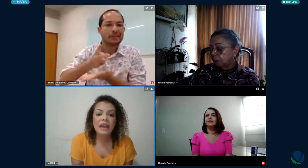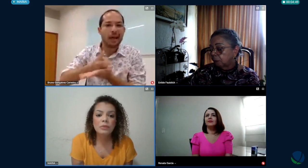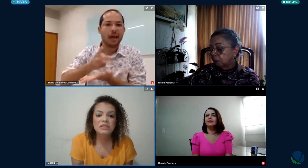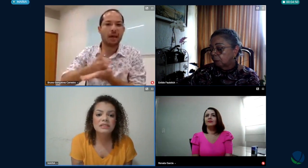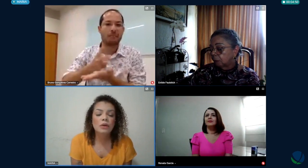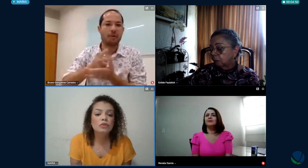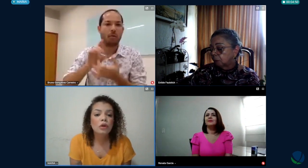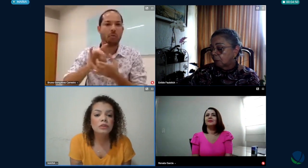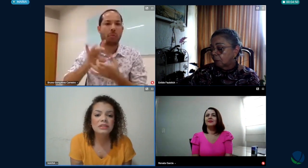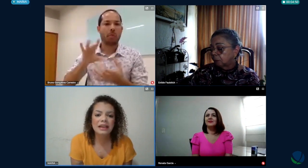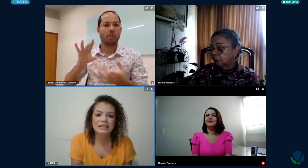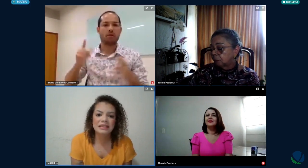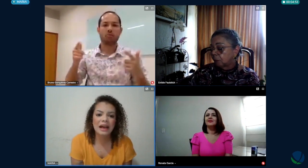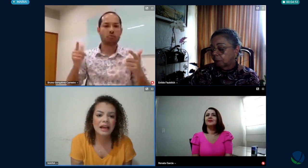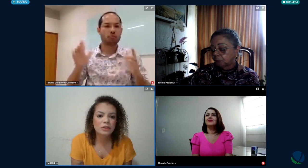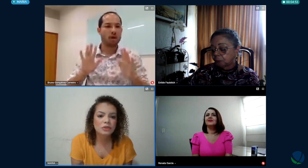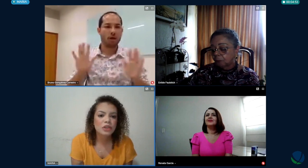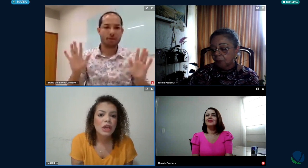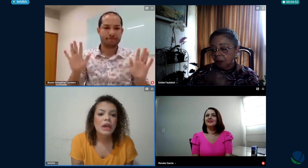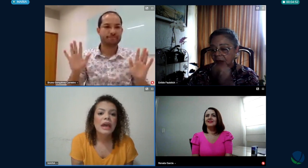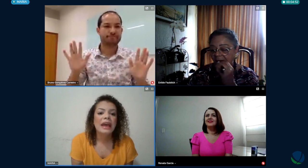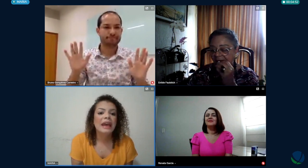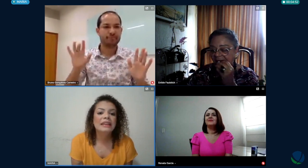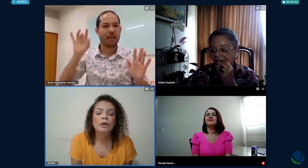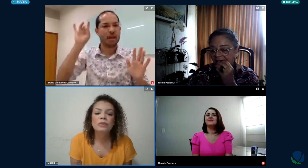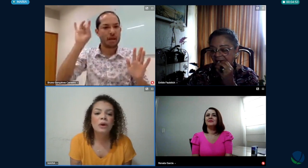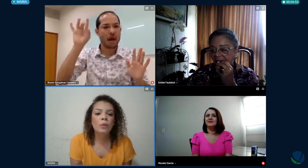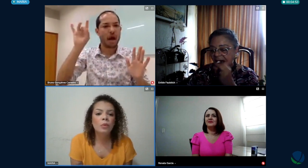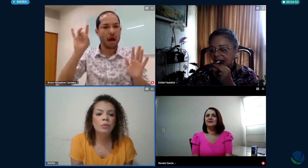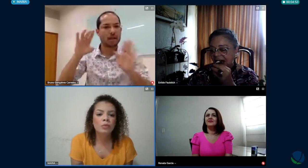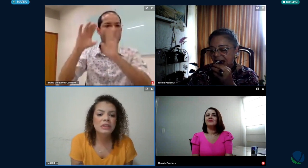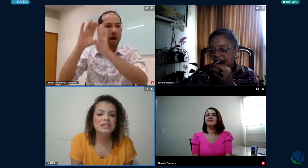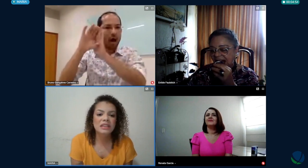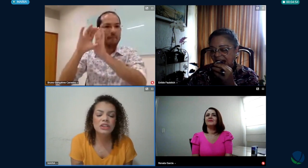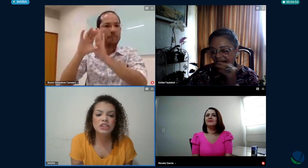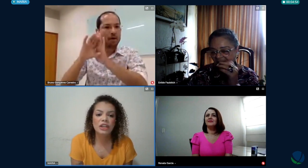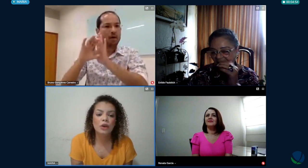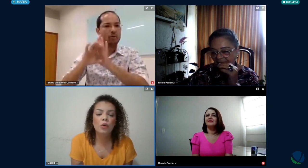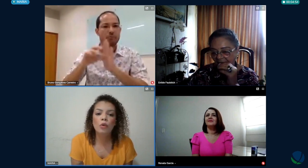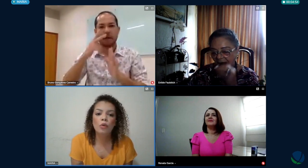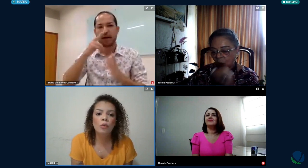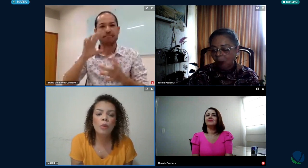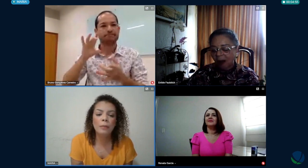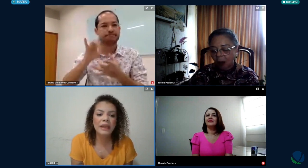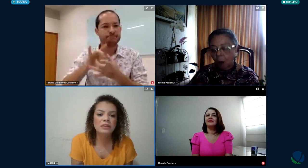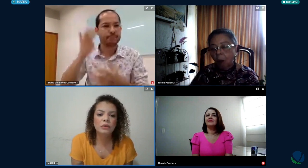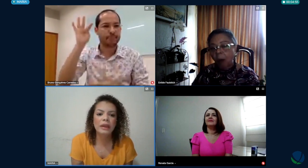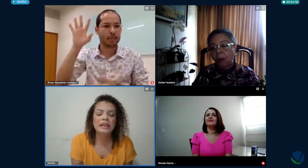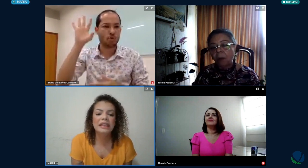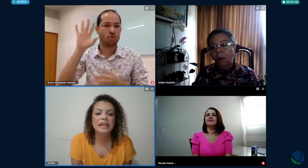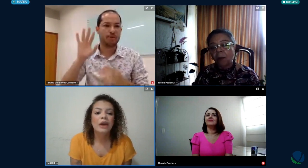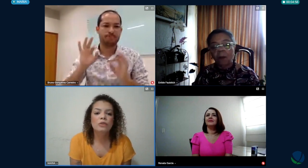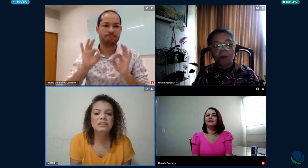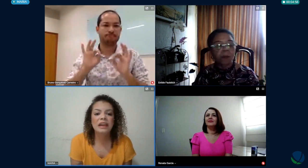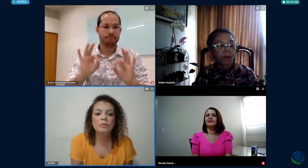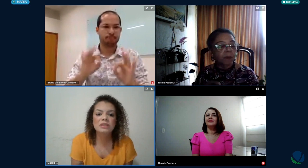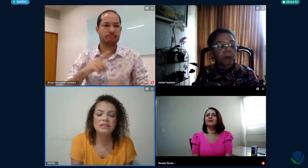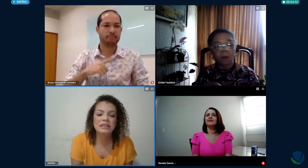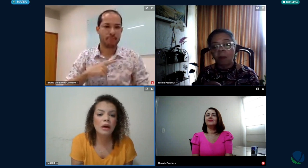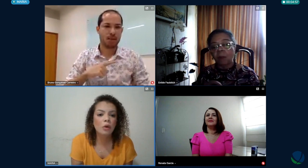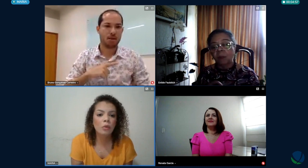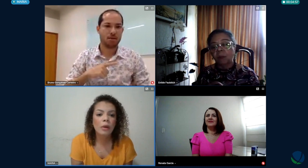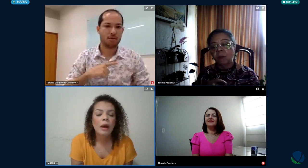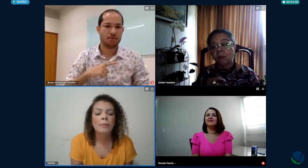os termos estão todos casados, não existe um momento em que os